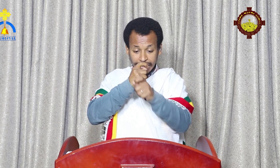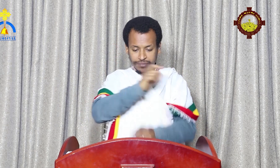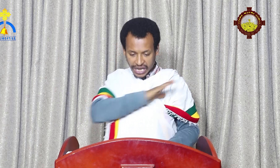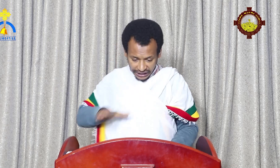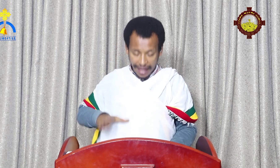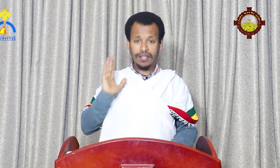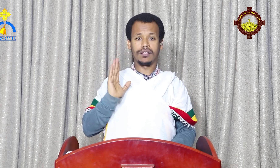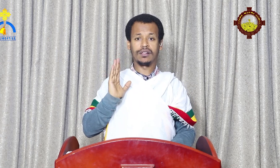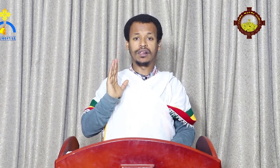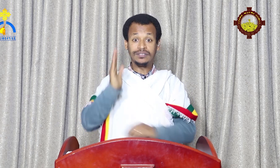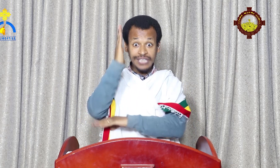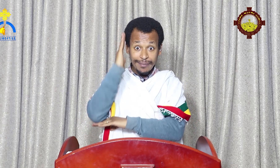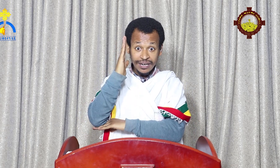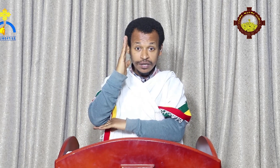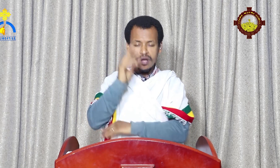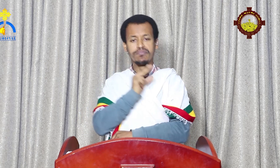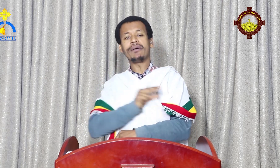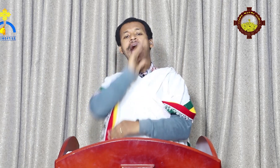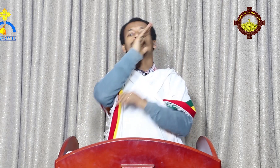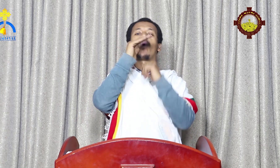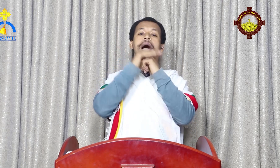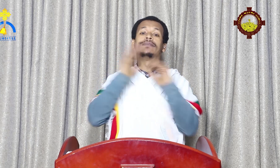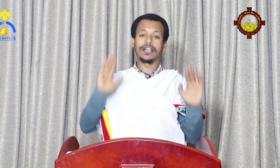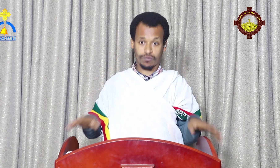የዓለም ጌታ እግዚአብሔር በባህሪው አምላክ ነው።